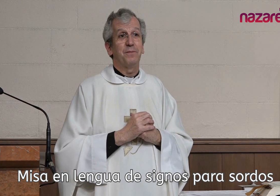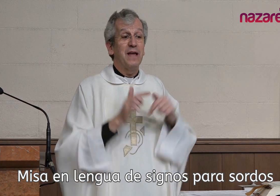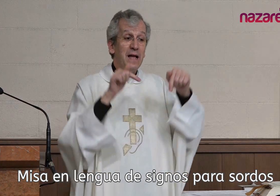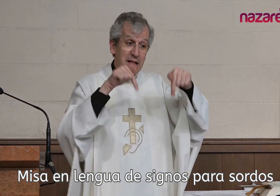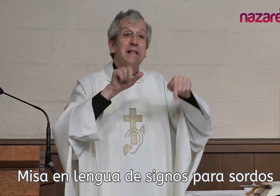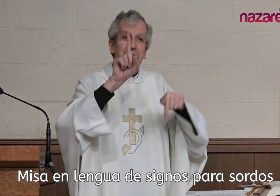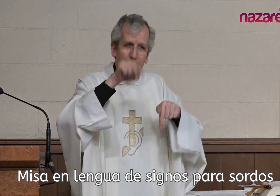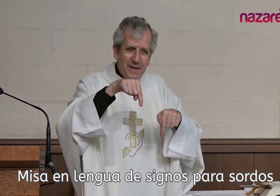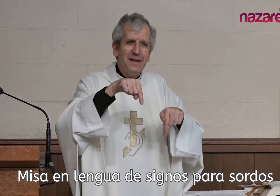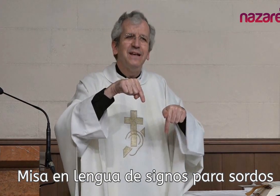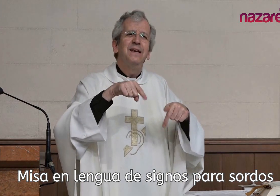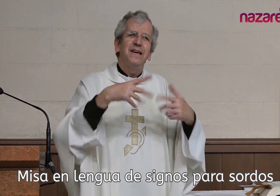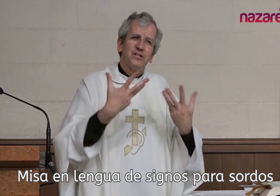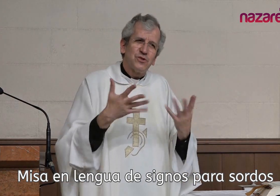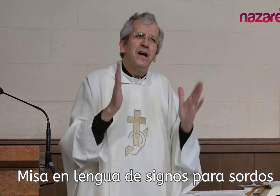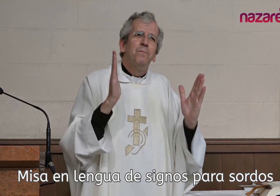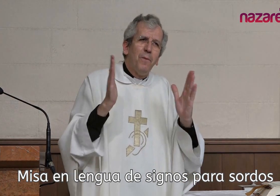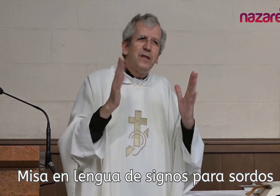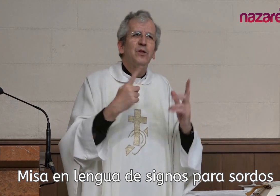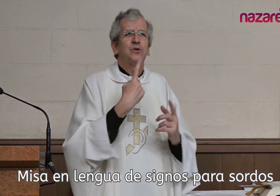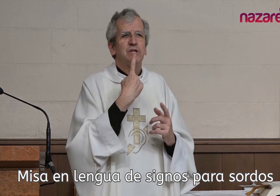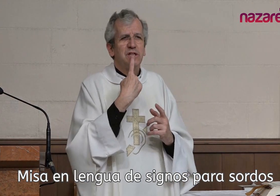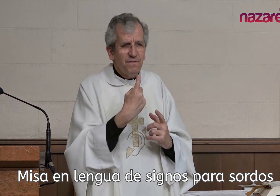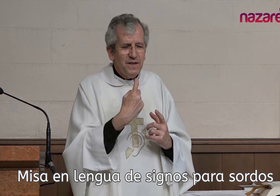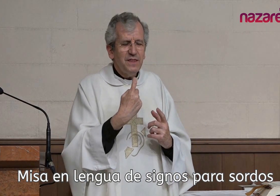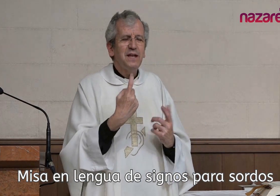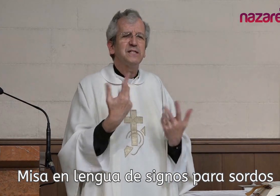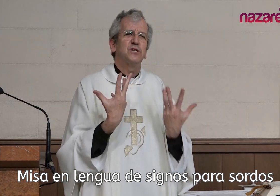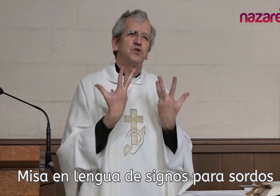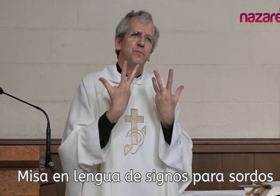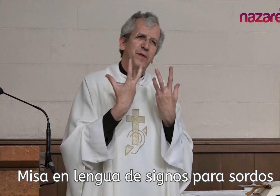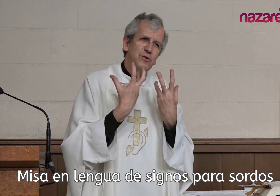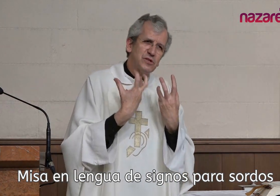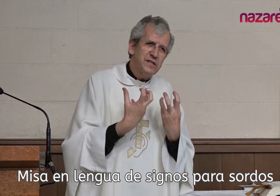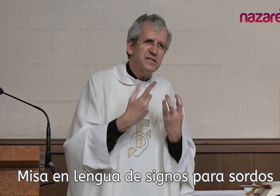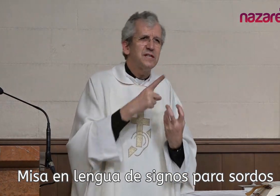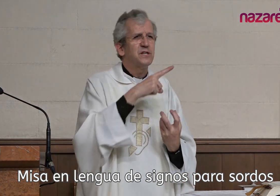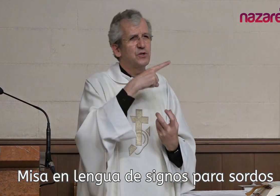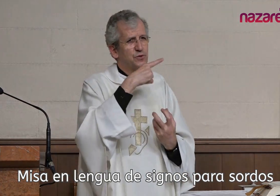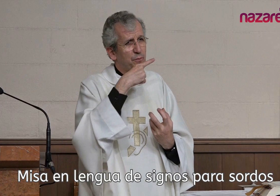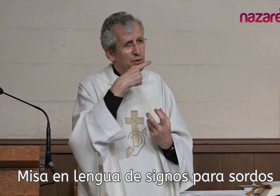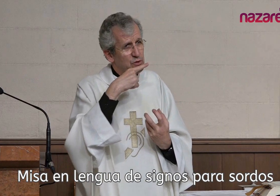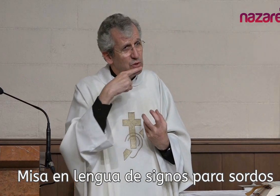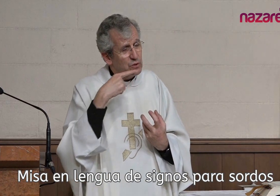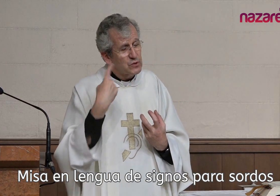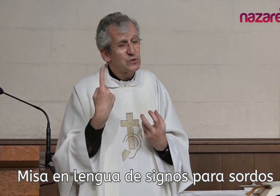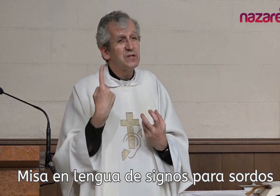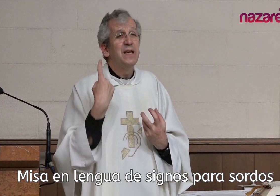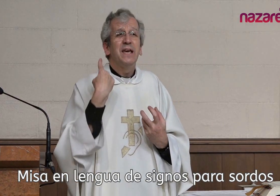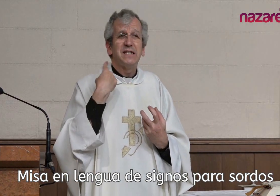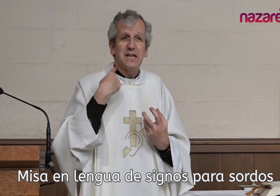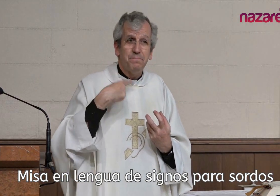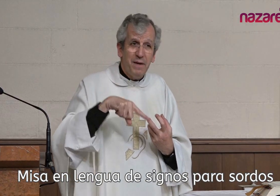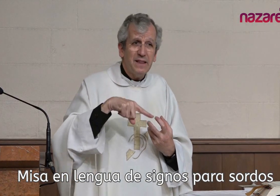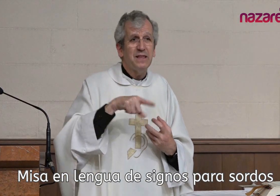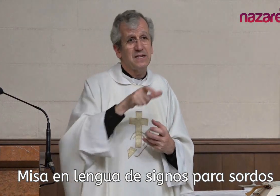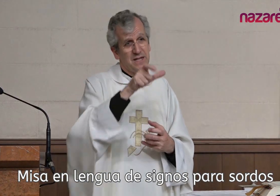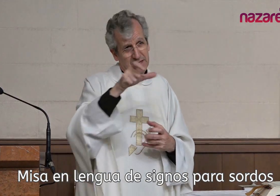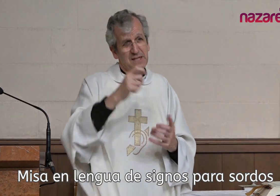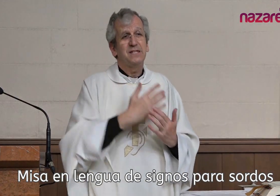vida. También esos momentos difíciles, esos momentos tristes, esos momentos dolorosos, esas pérdidas de